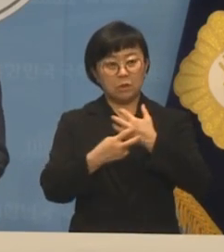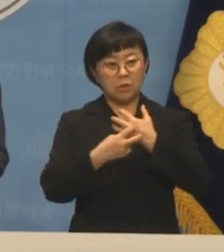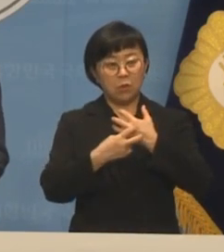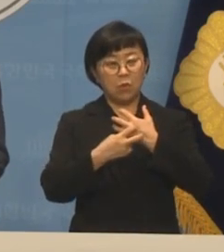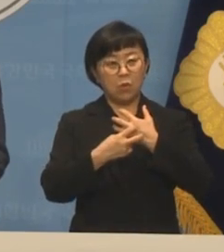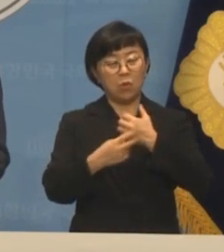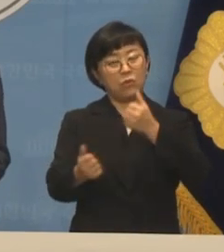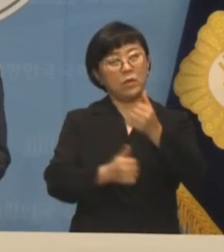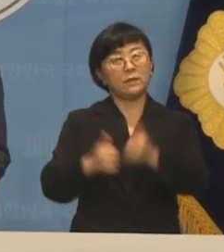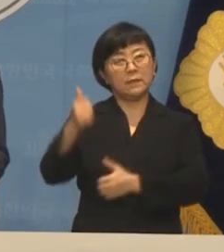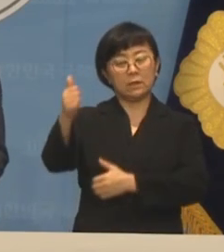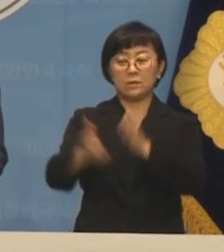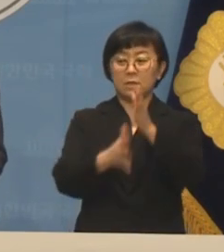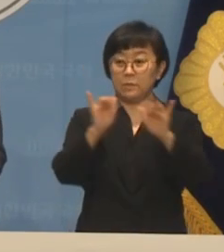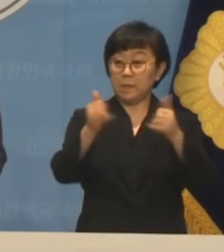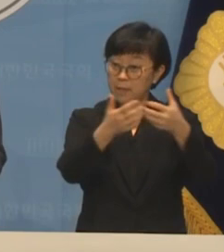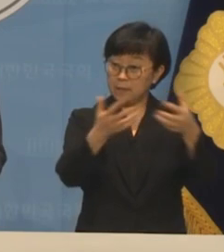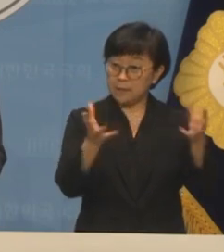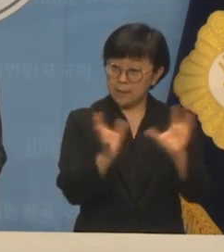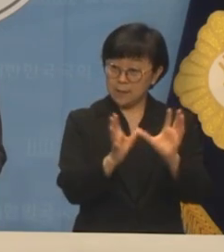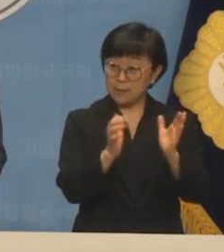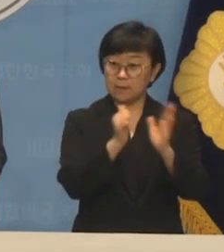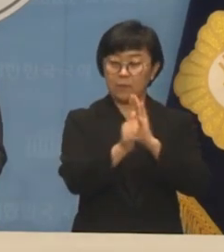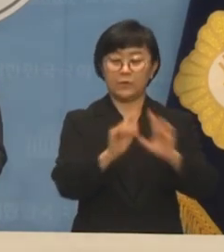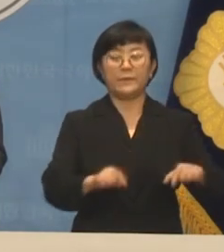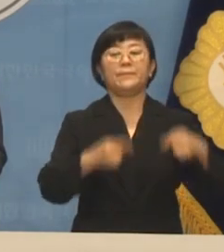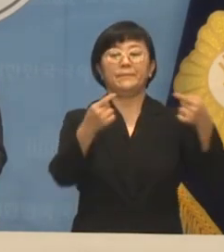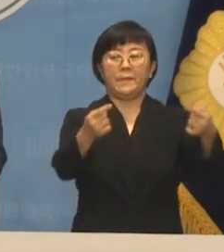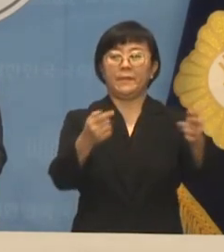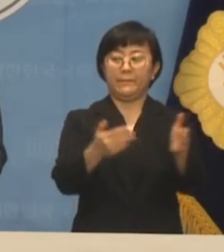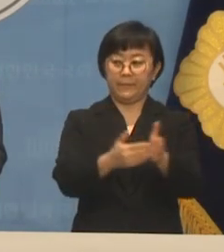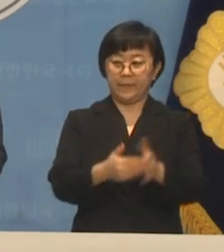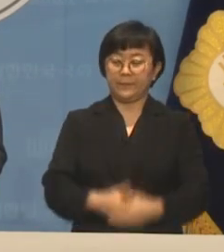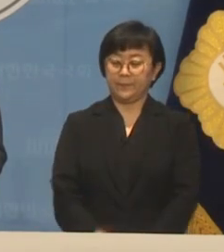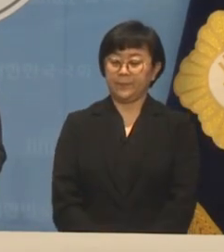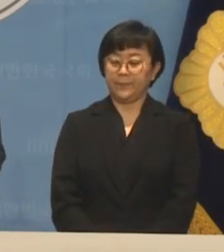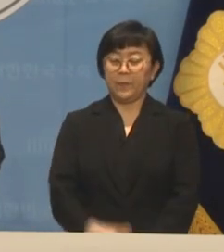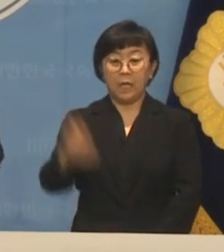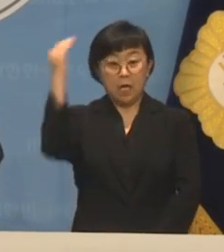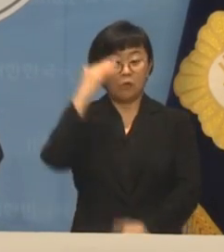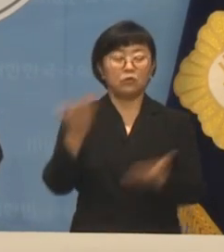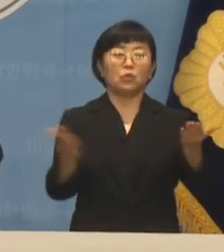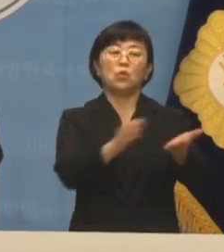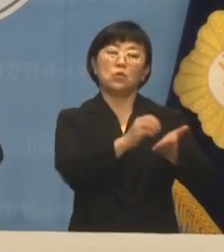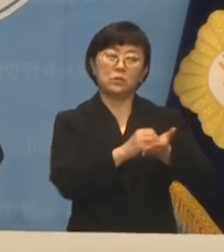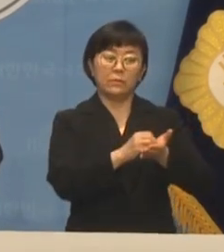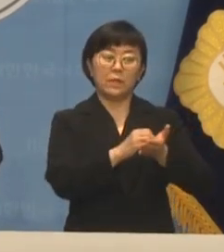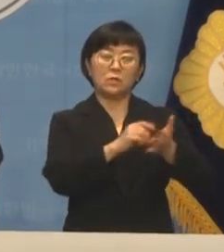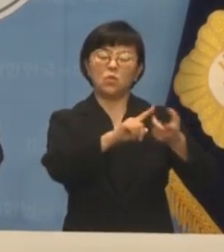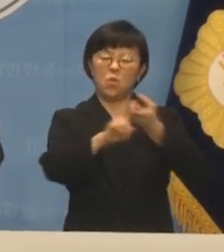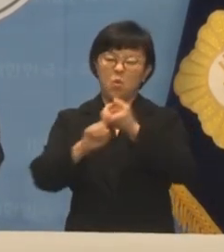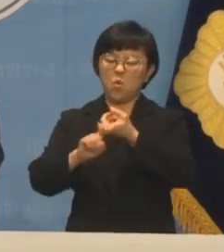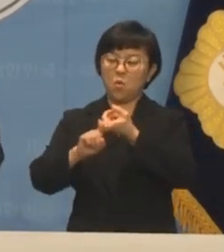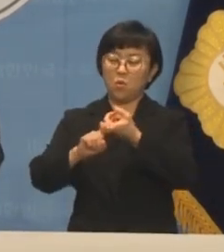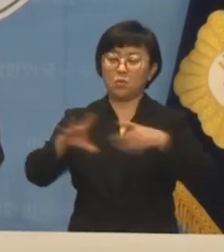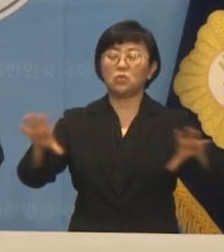보건의료위원장님께서 시민단체를 대표해서 오셨습니다. 그리고 한국노동조합